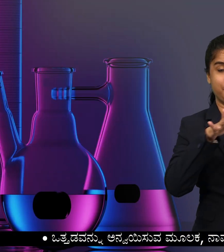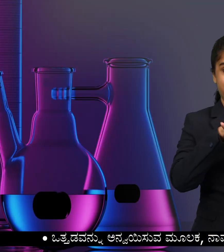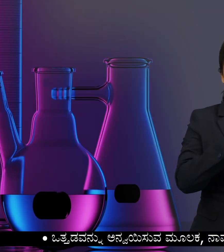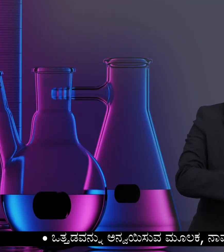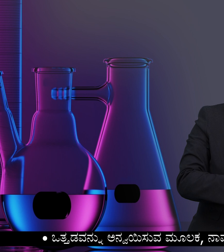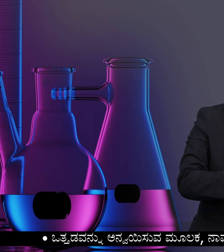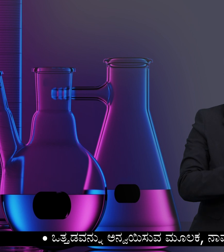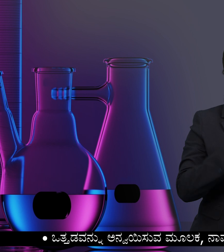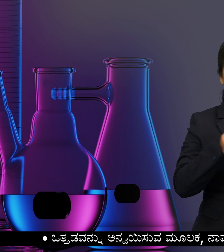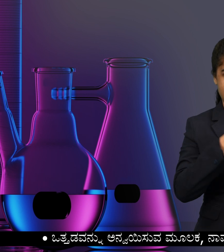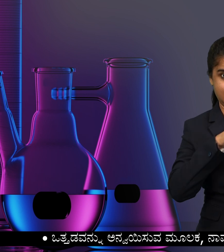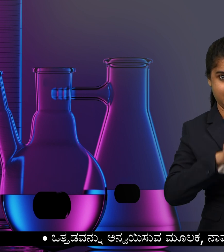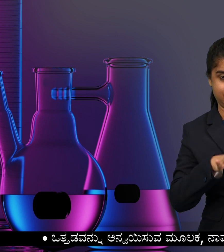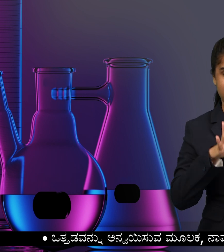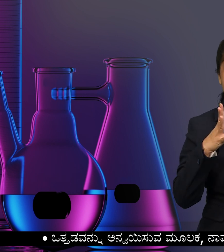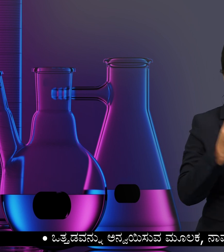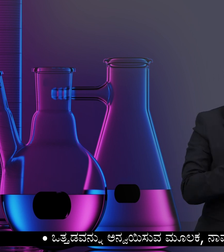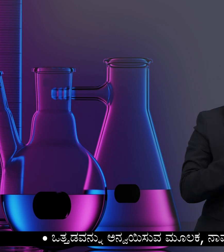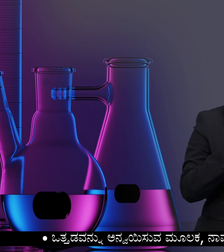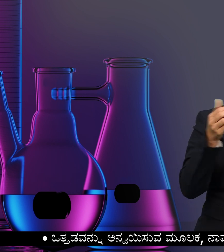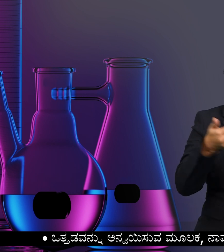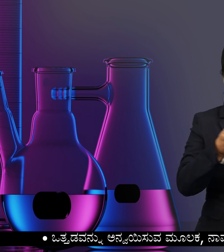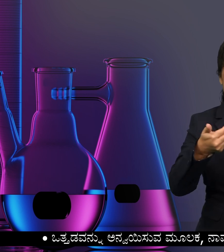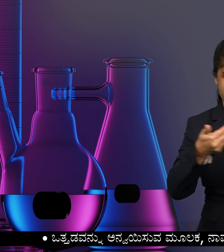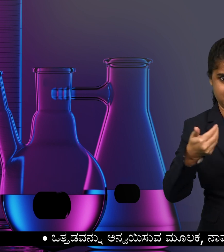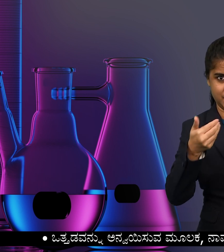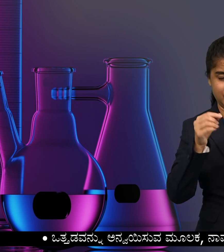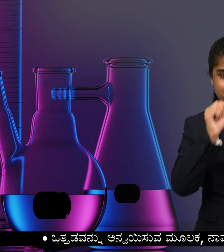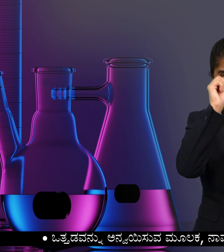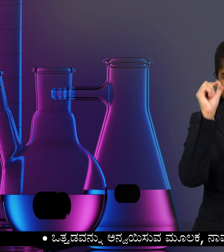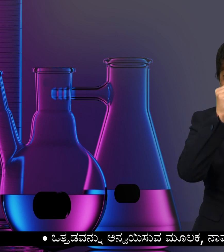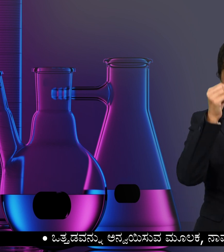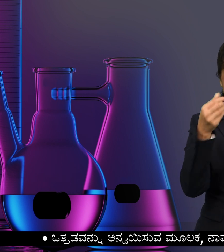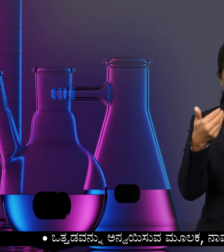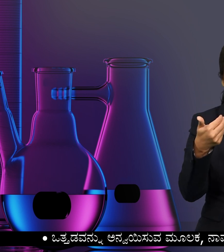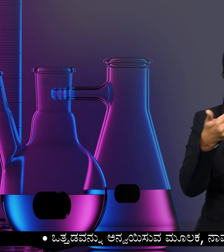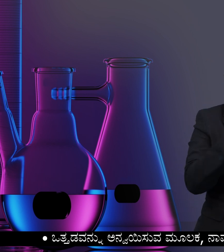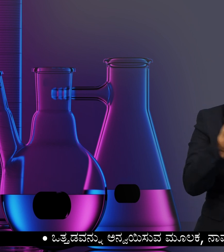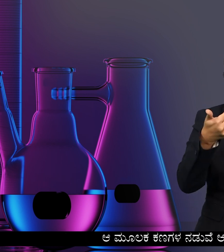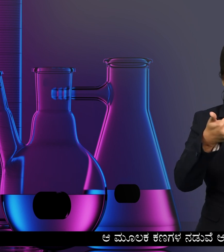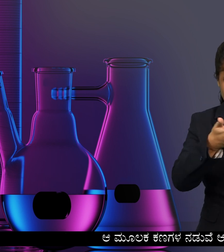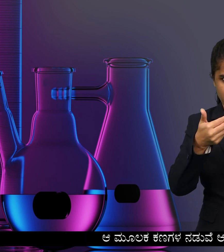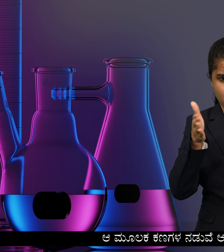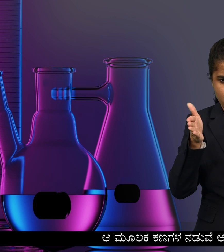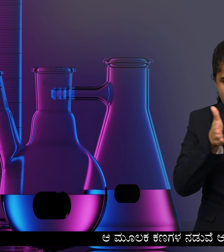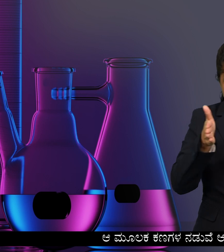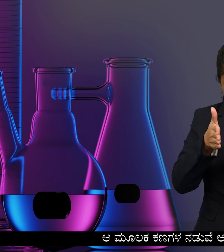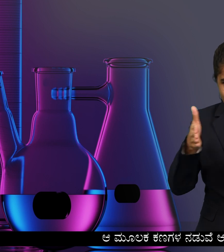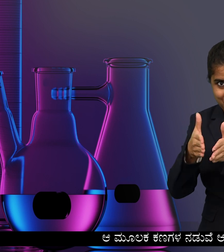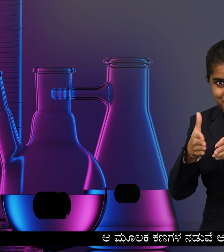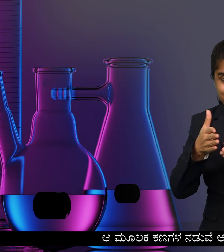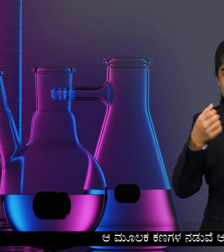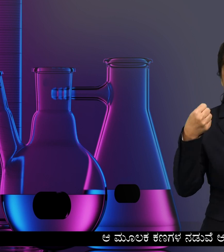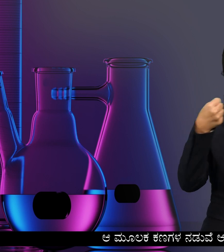ಒತ್ತಡವನ್ನು ಅನ್ವಯಿಸುವ ಮೂಲಕ ನಾವು ವಸ್ತುವಿನ ಕಣಗಳನ್ನು ಪರಸ್ಪರ ಹತ್ತಿರ ತರಬಹುದು. ಆ ಮೂಲಕ